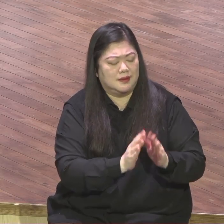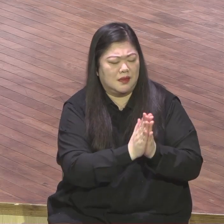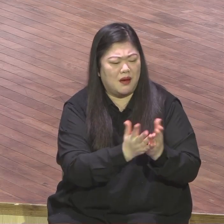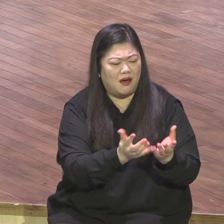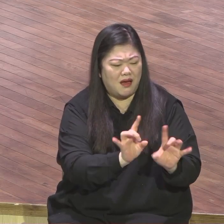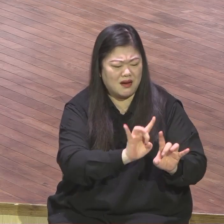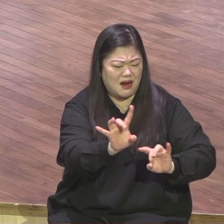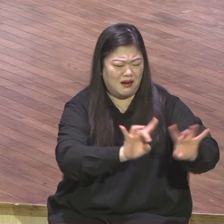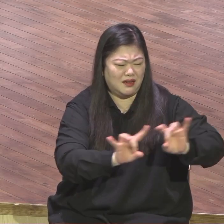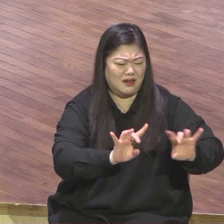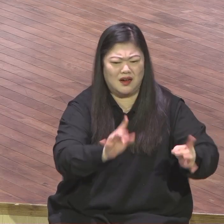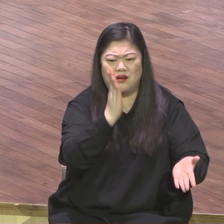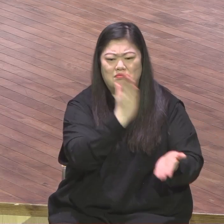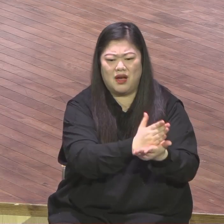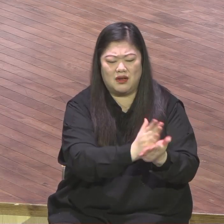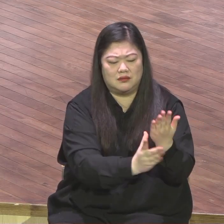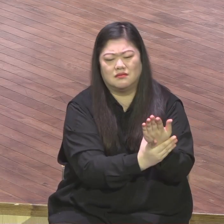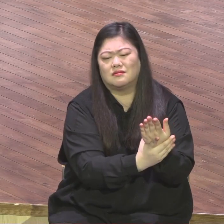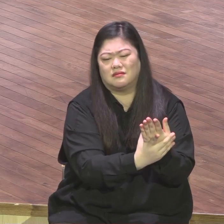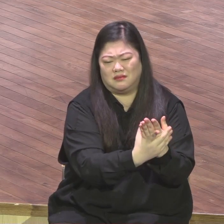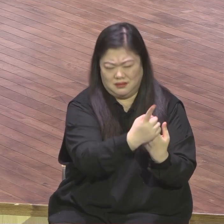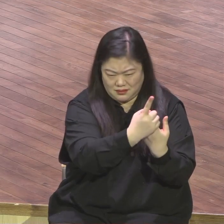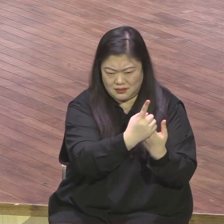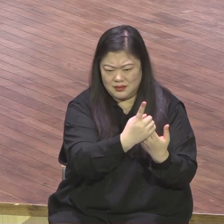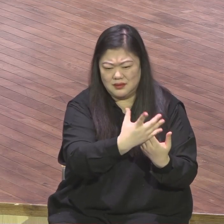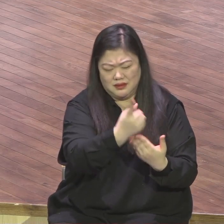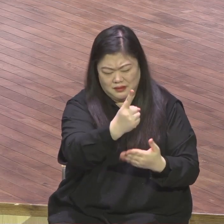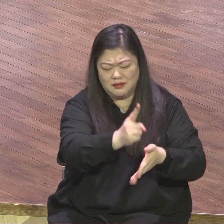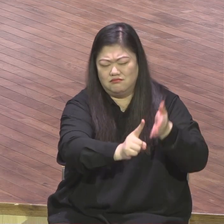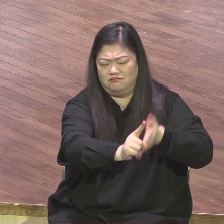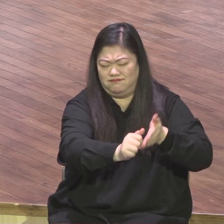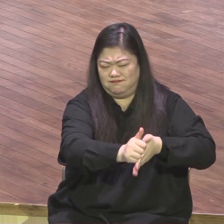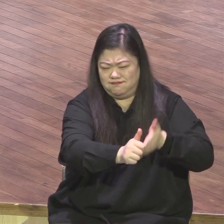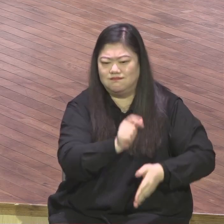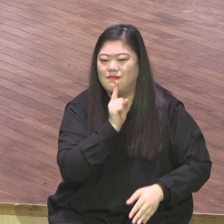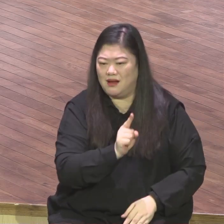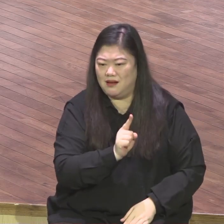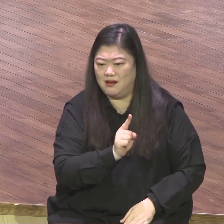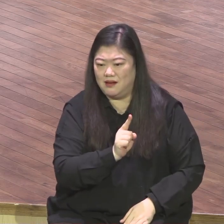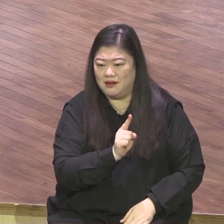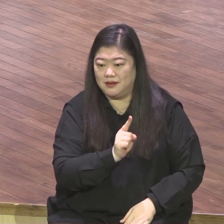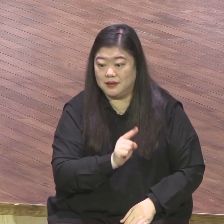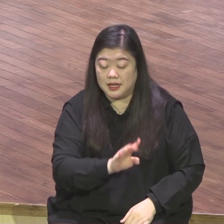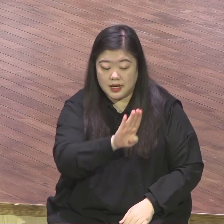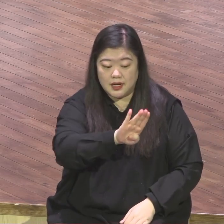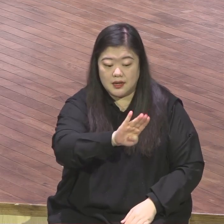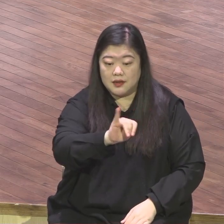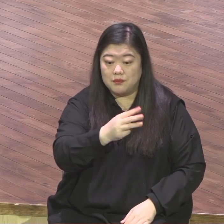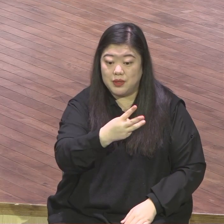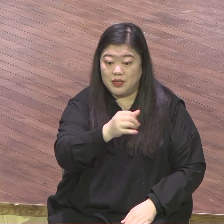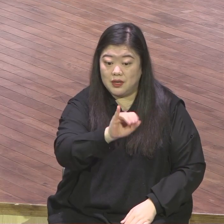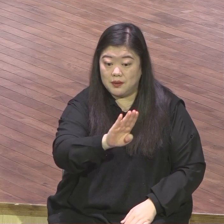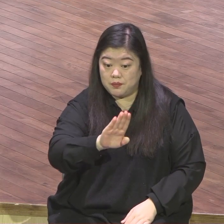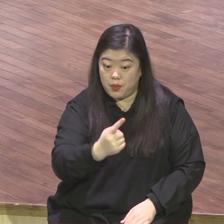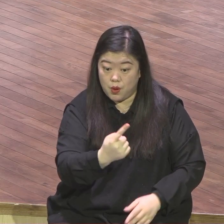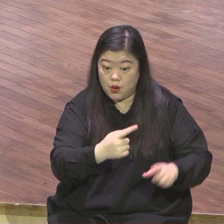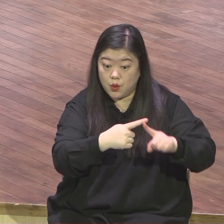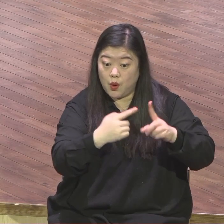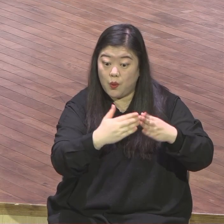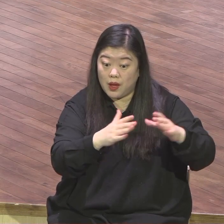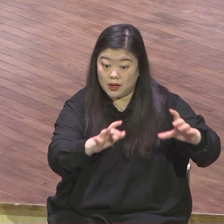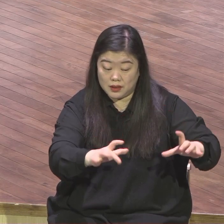원리스를 되지 못하게 하는 그런 일이 있었어요. 이 빌립보